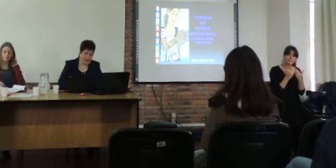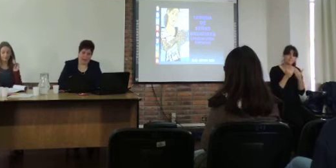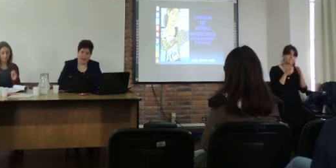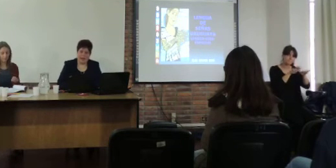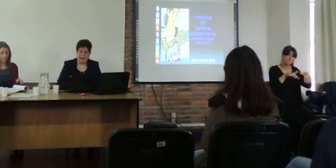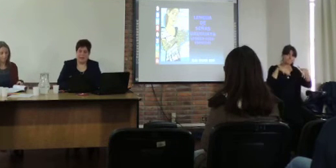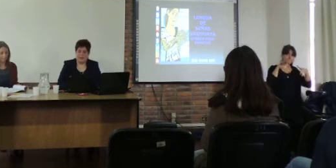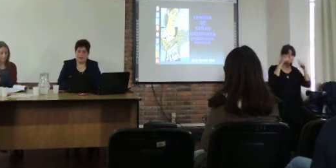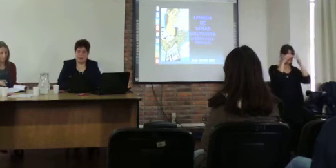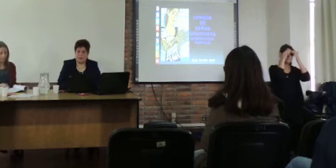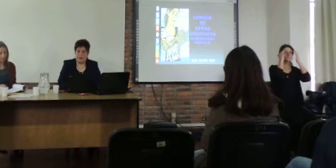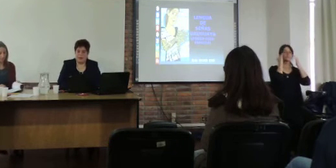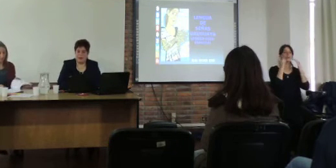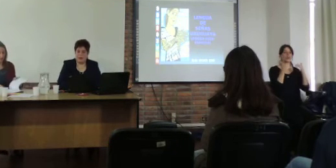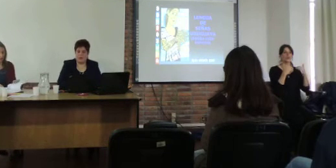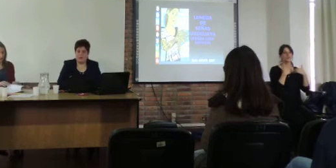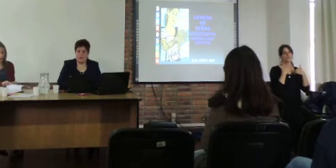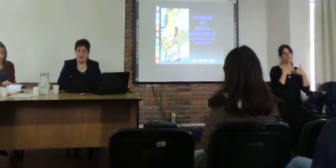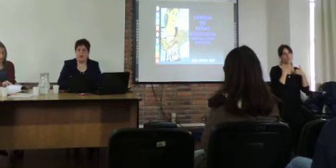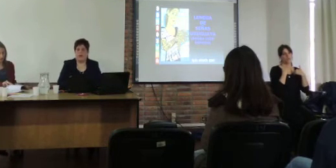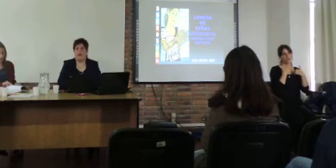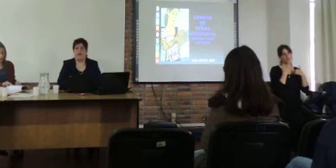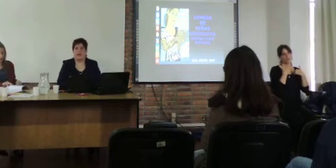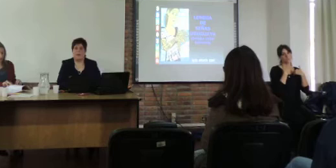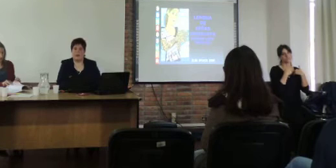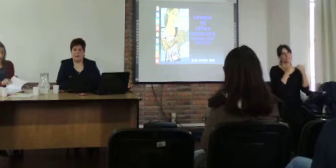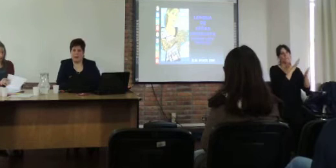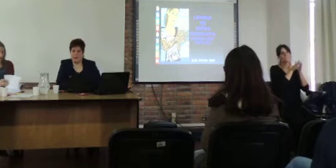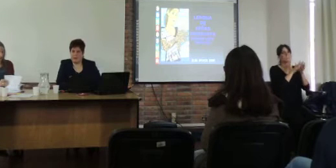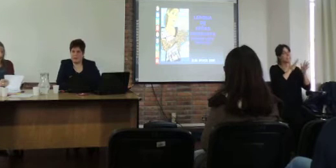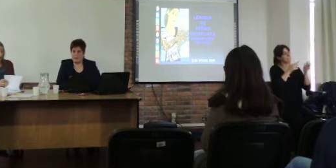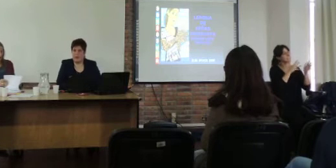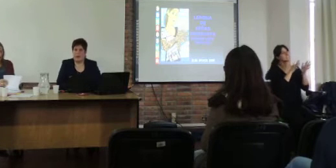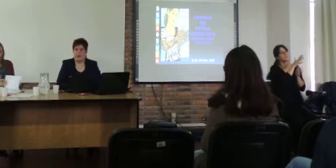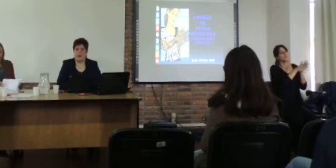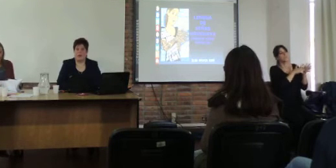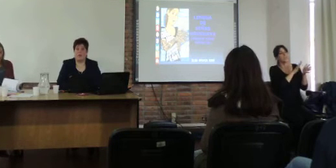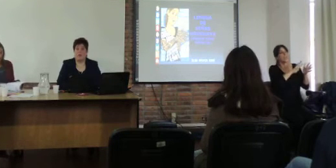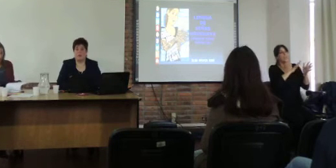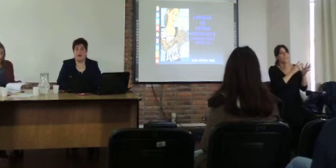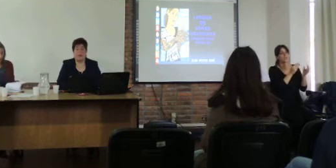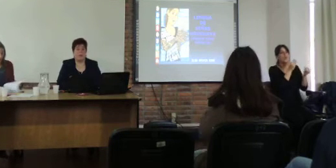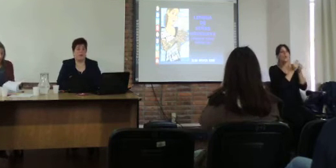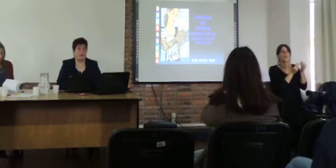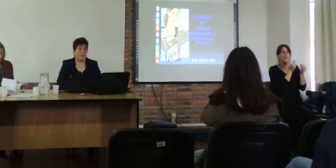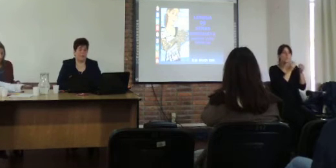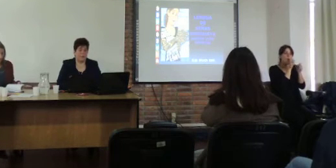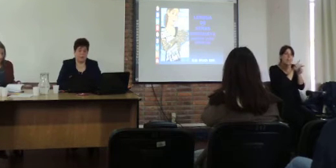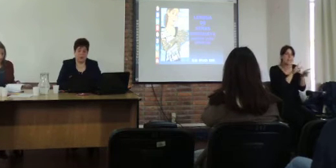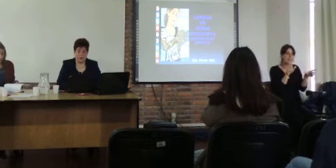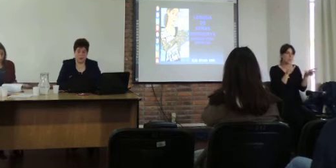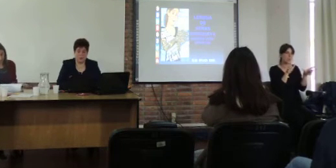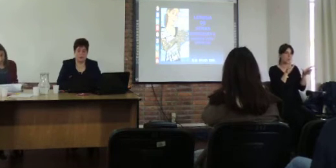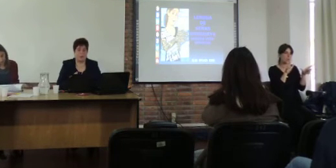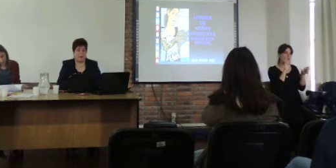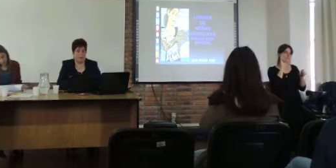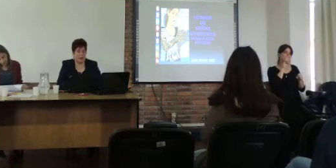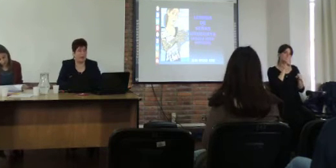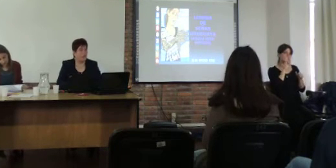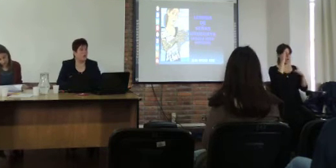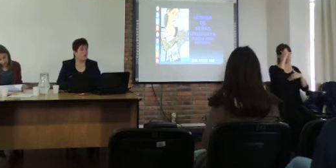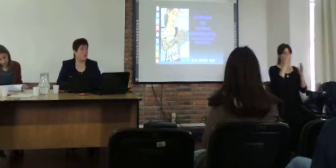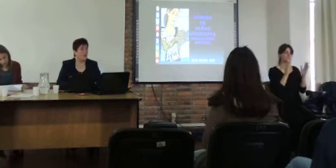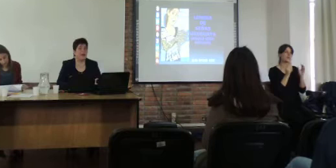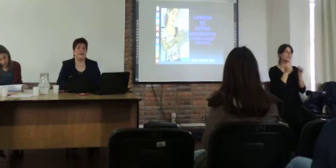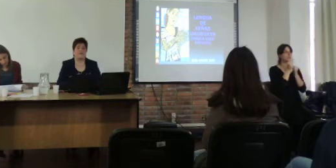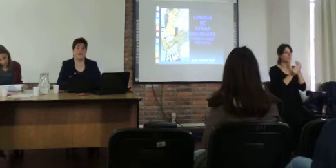presente. Yo les voy a hablar hoy de lo que es la lengua de señas, cómo es una lengua visogestual, visoespacial